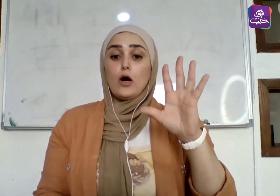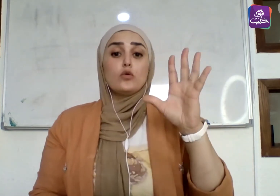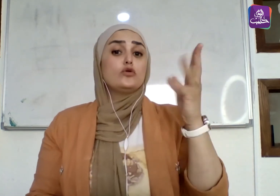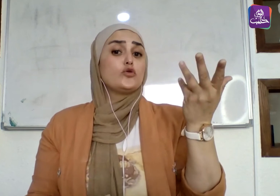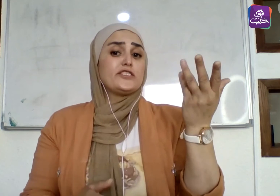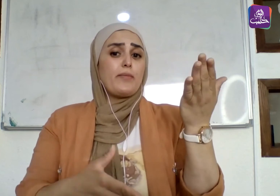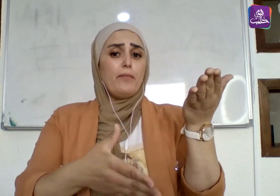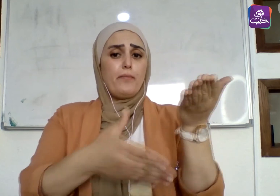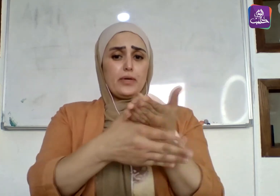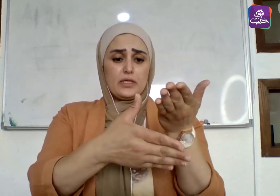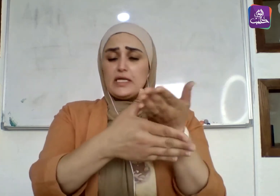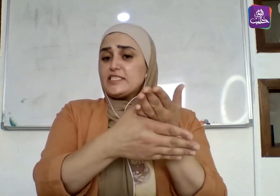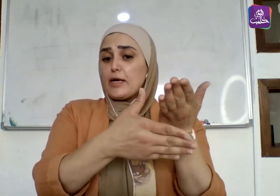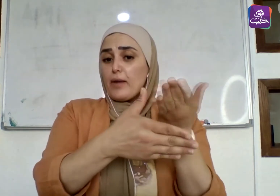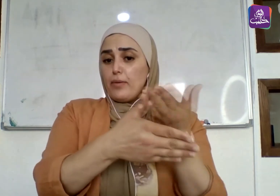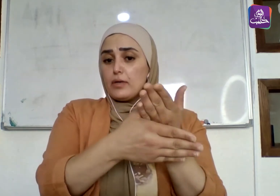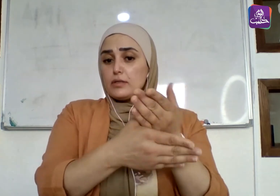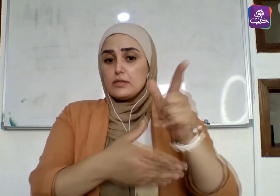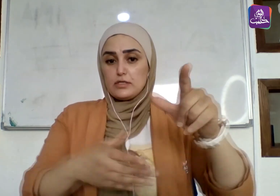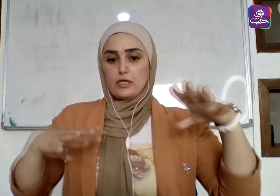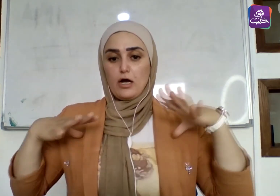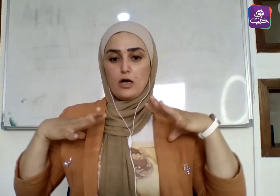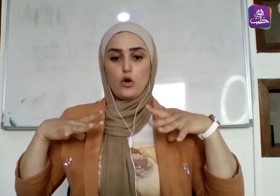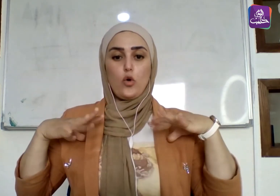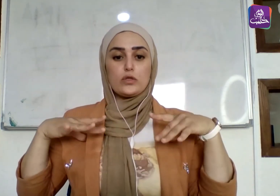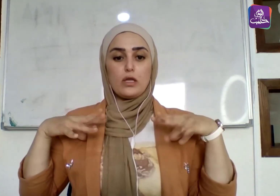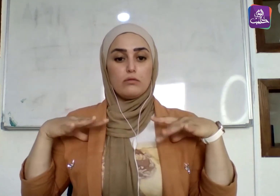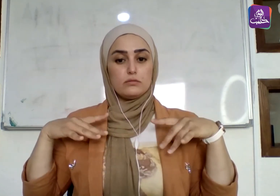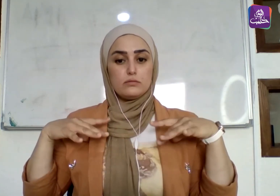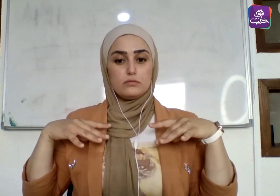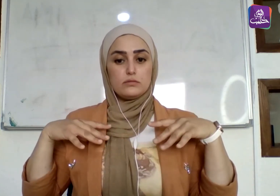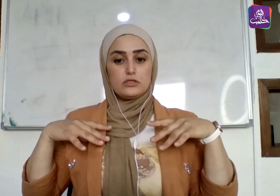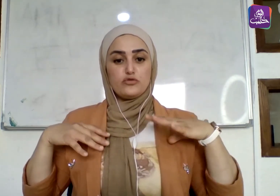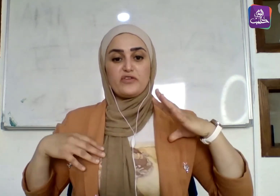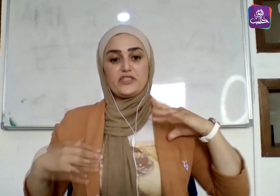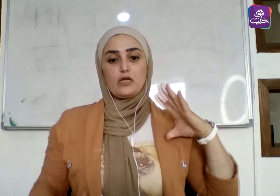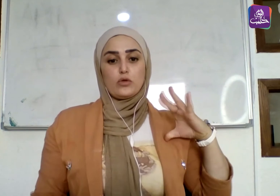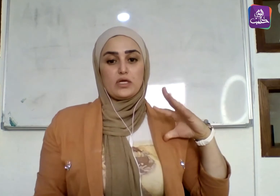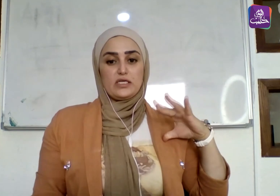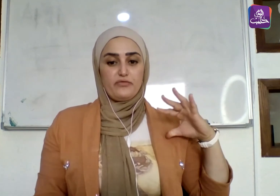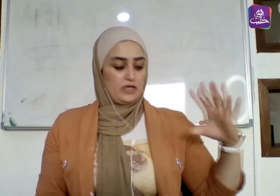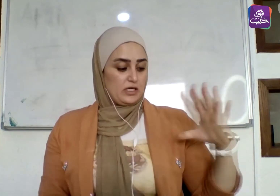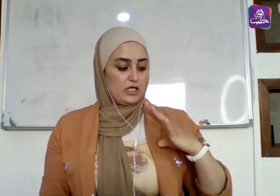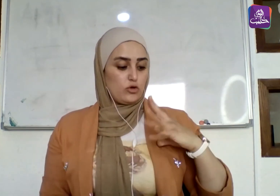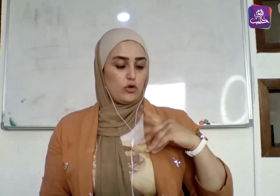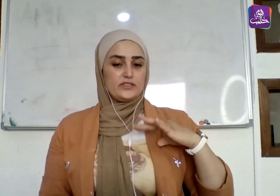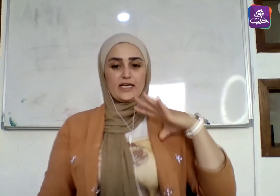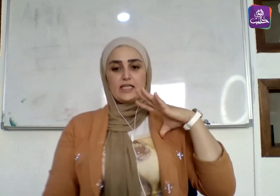أو شو السبب، السبب أنت عطلة، شوف كيف إشارة عطلة كيف، ايدي هون زي اكني